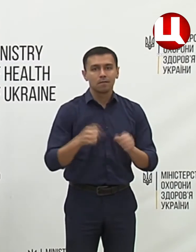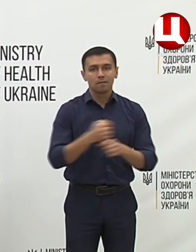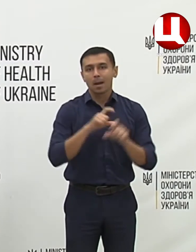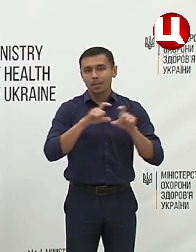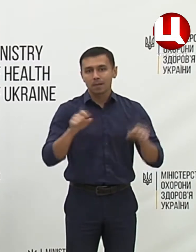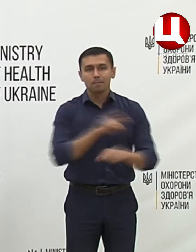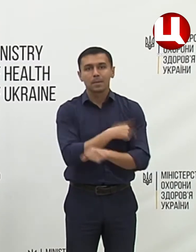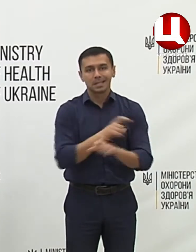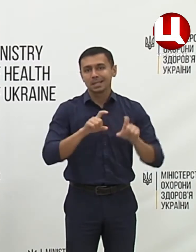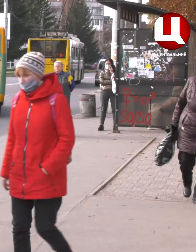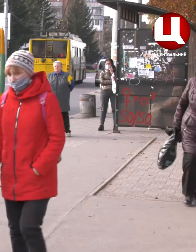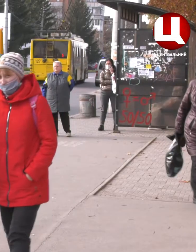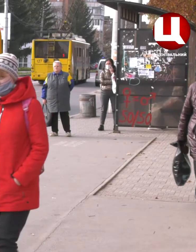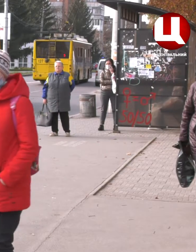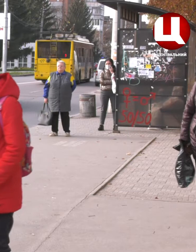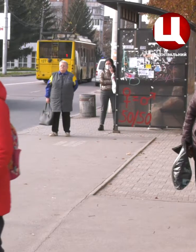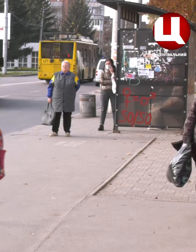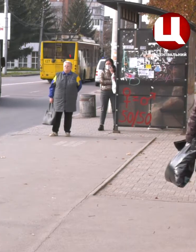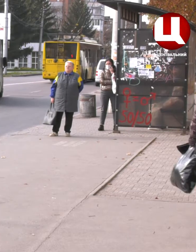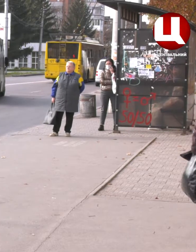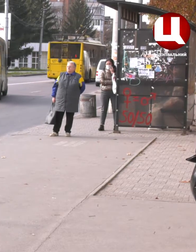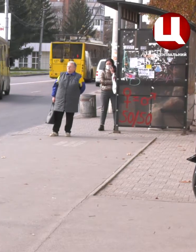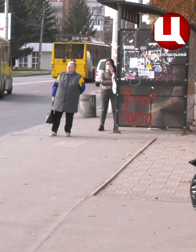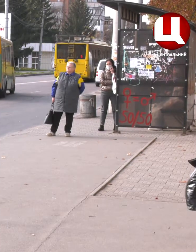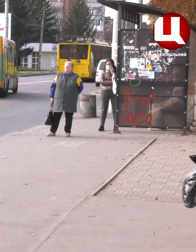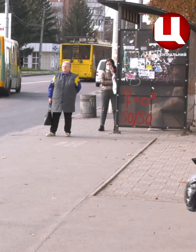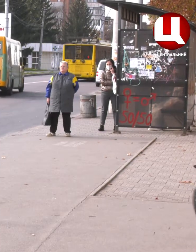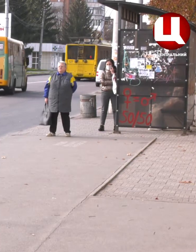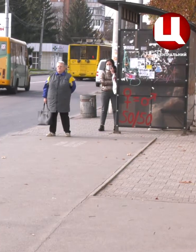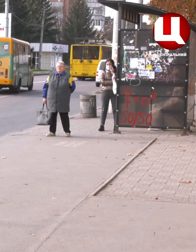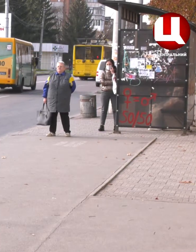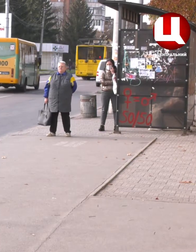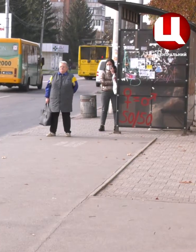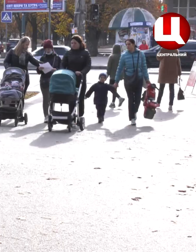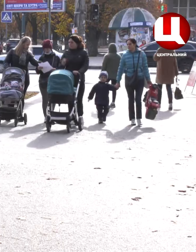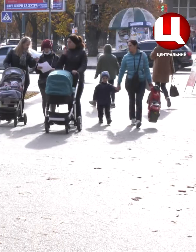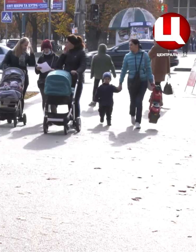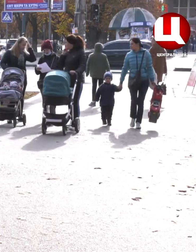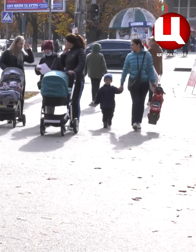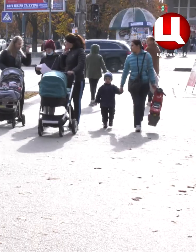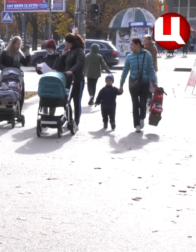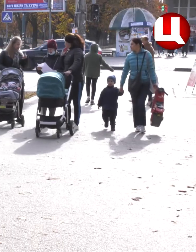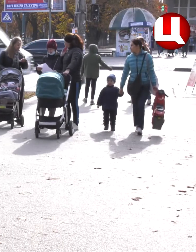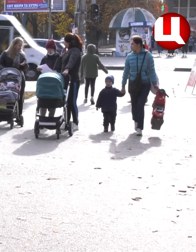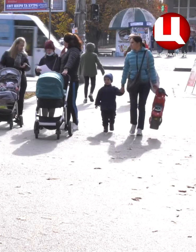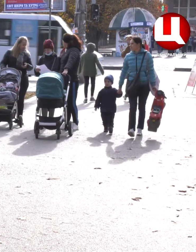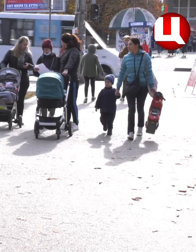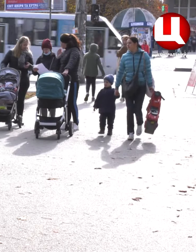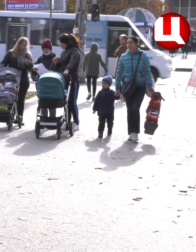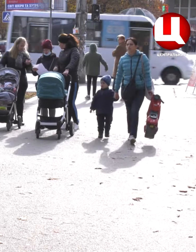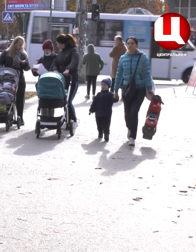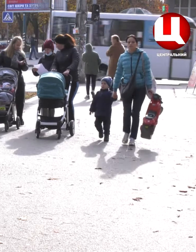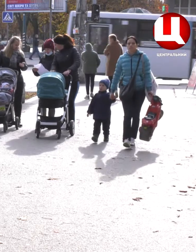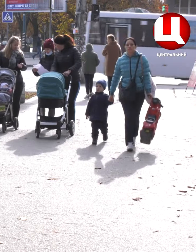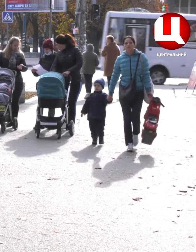в медичних закладах. Міністр зазначив, у минулому році загальна кількість людей, які були вакциновані від грипу, по країні